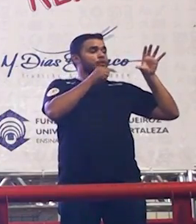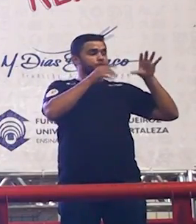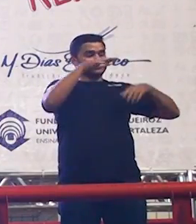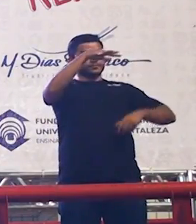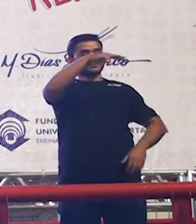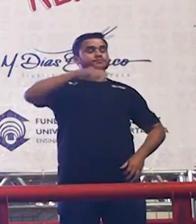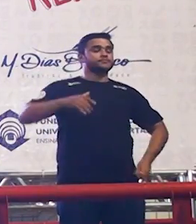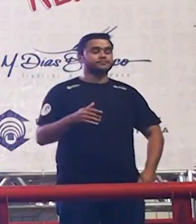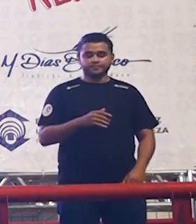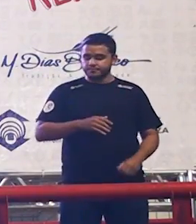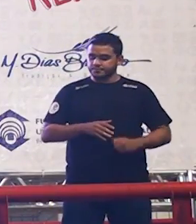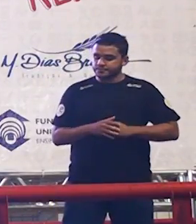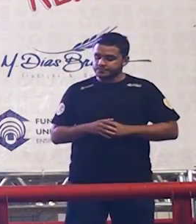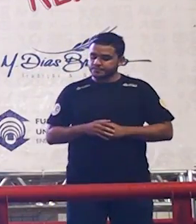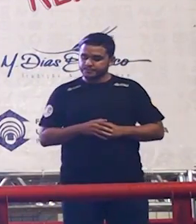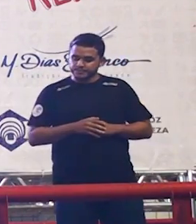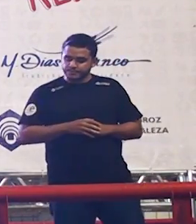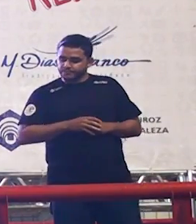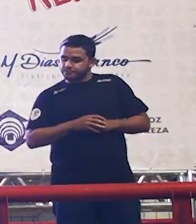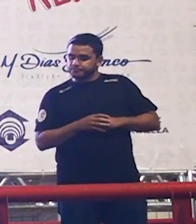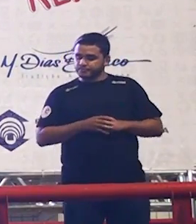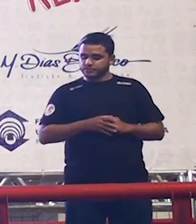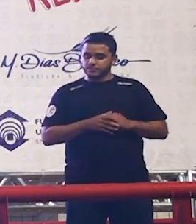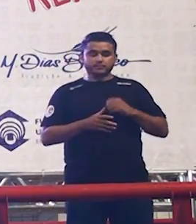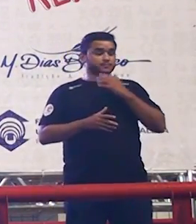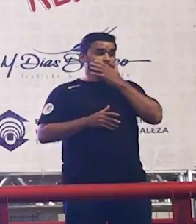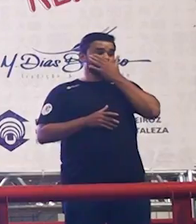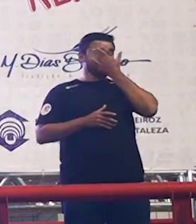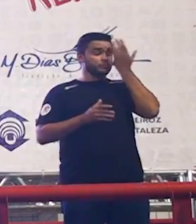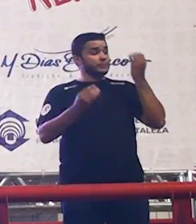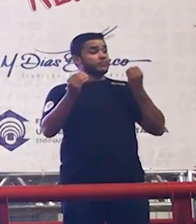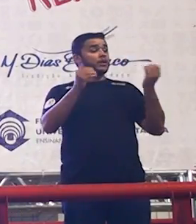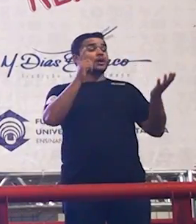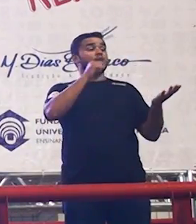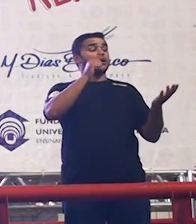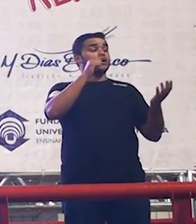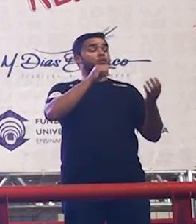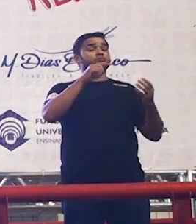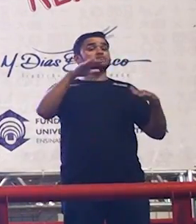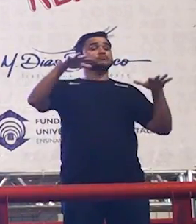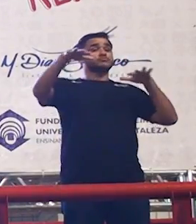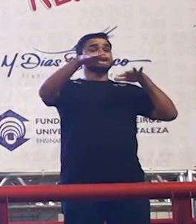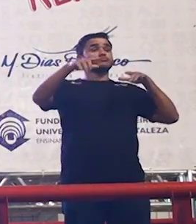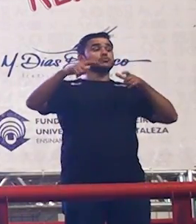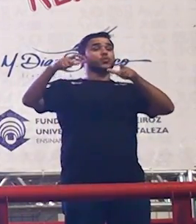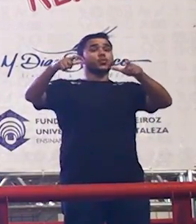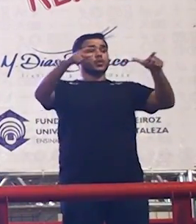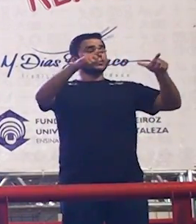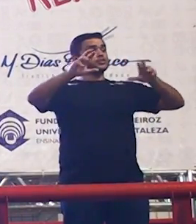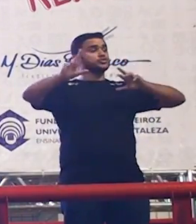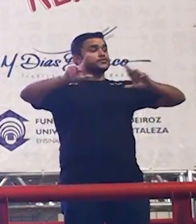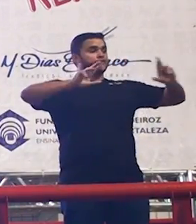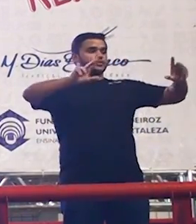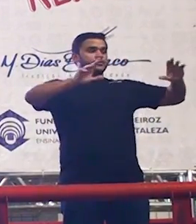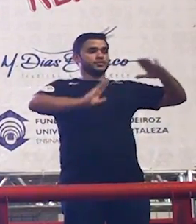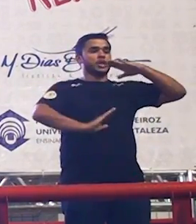absorver água no ar. Cada região tem um limite